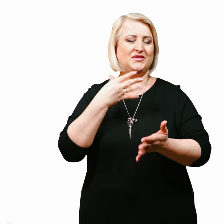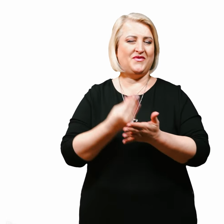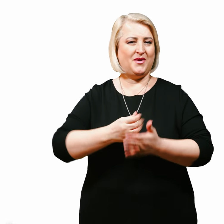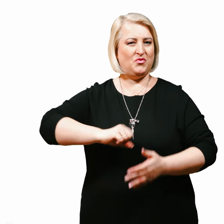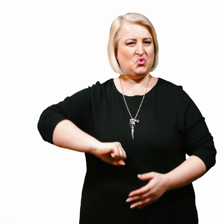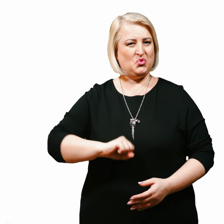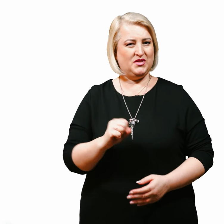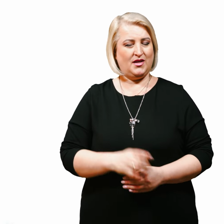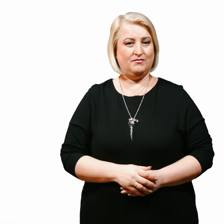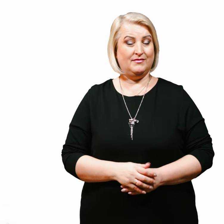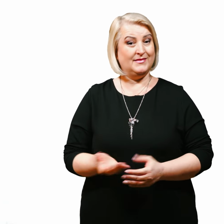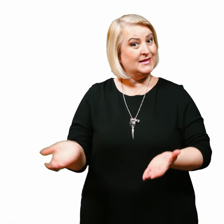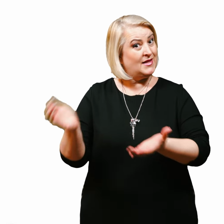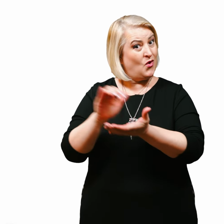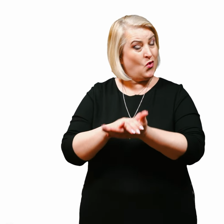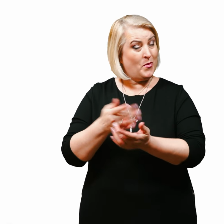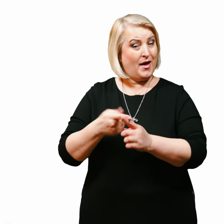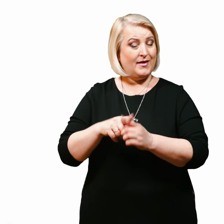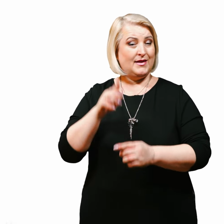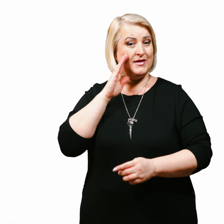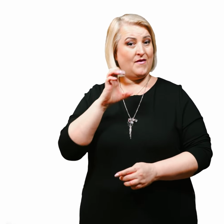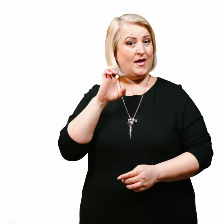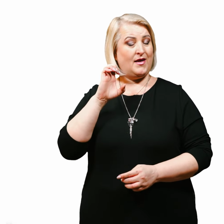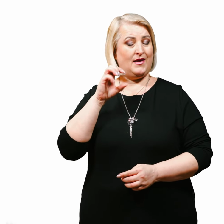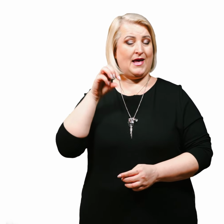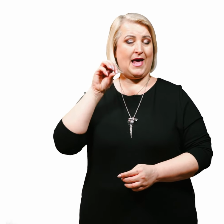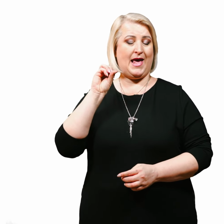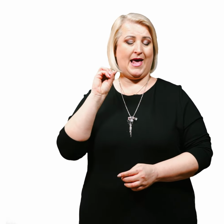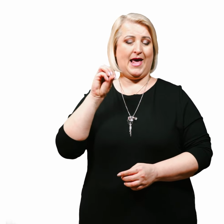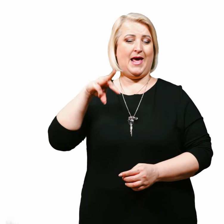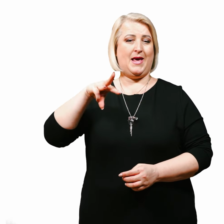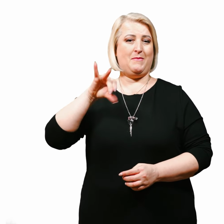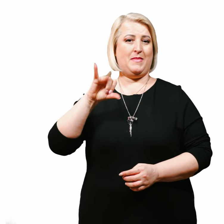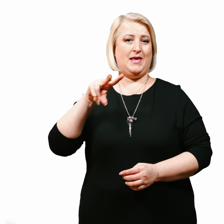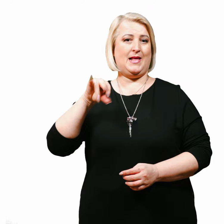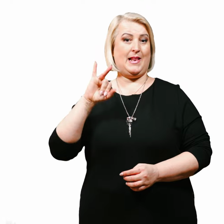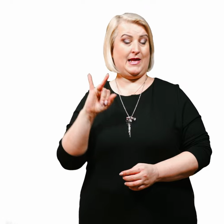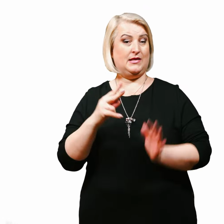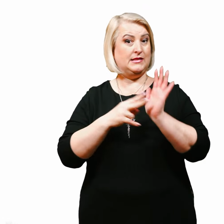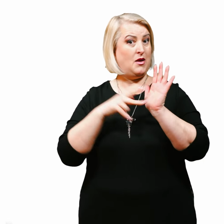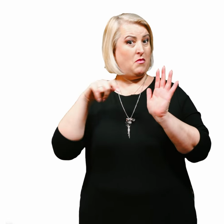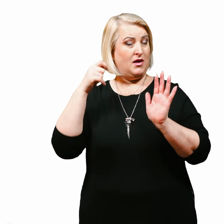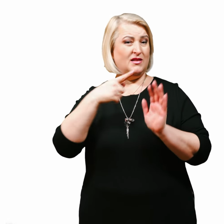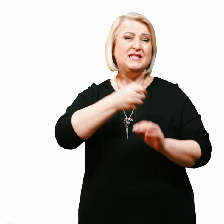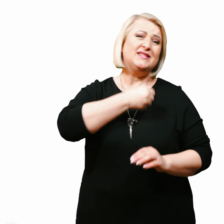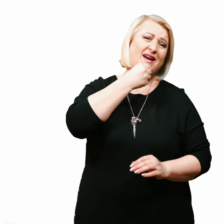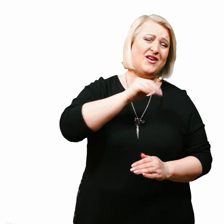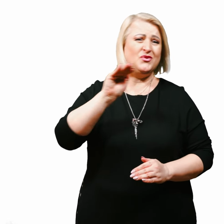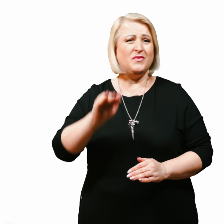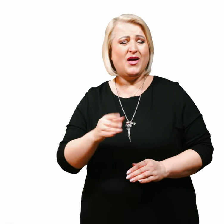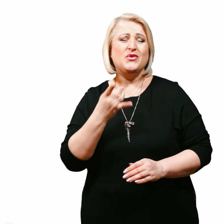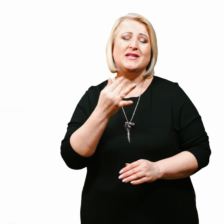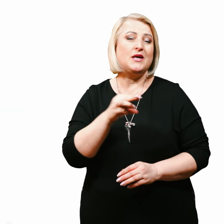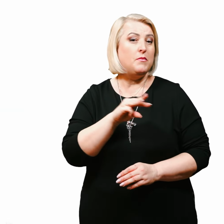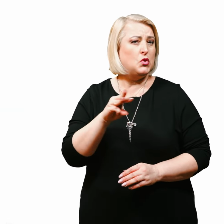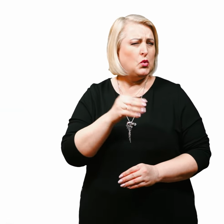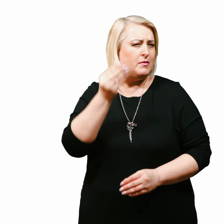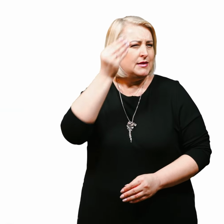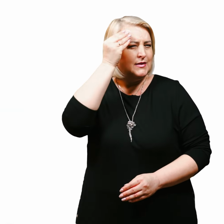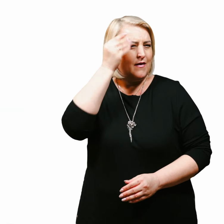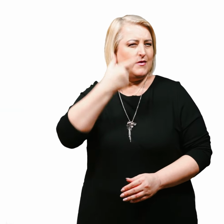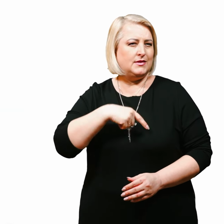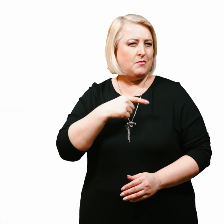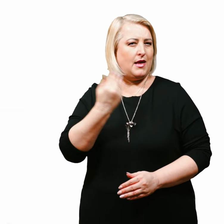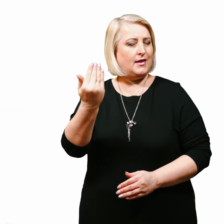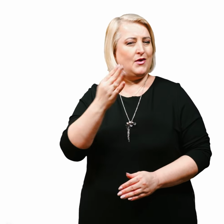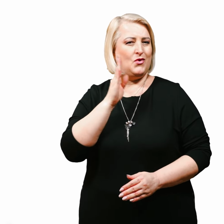друзьям. Знакомьтесь, это Эмили, ей 7 лет. Пусть ты старше или младше, но на несколько минут представь себя на ее